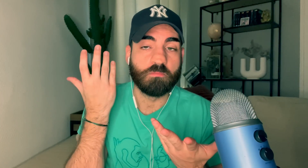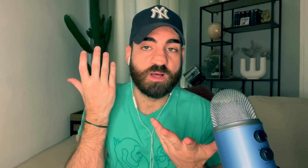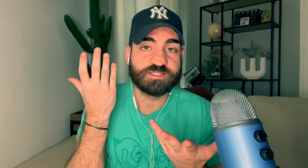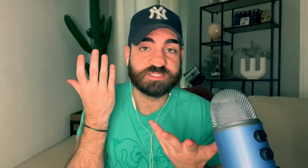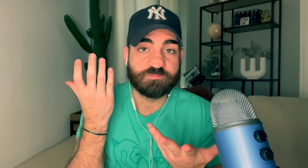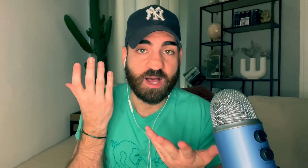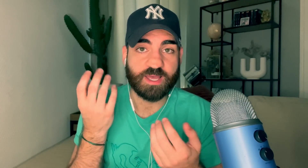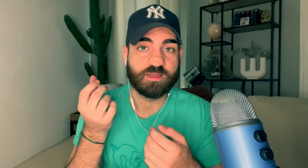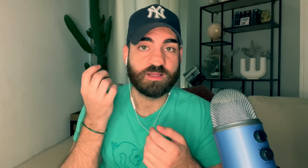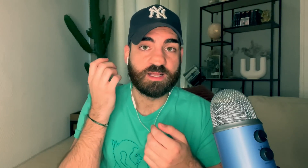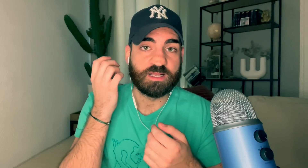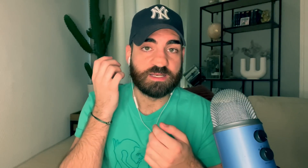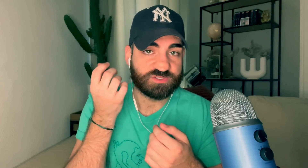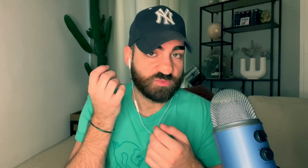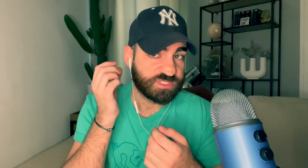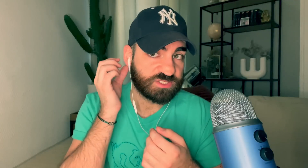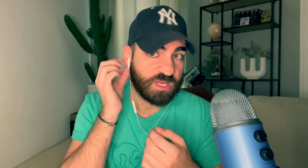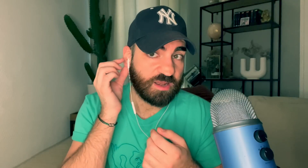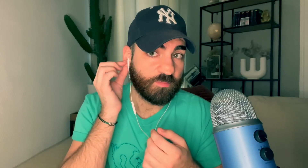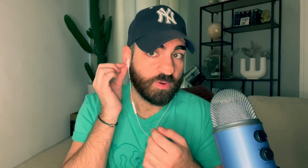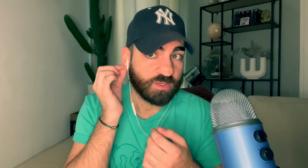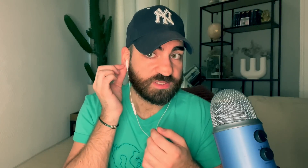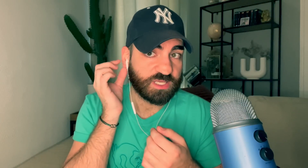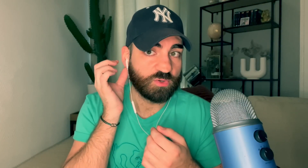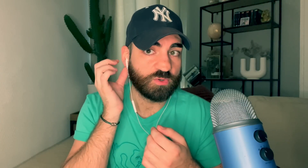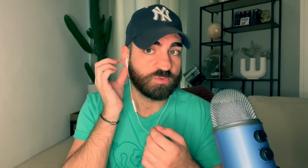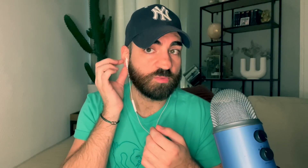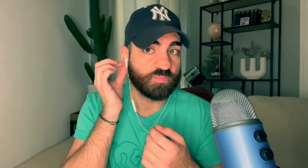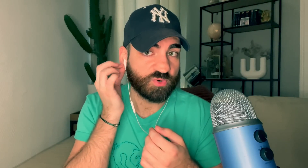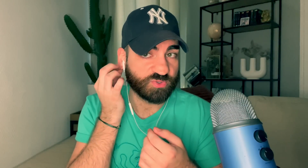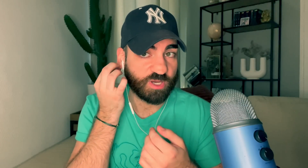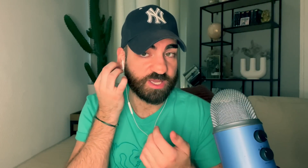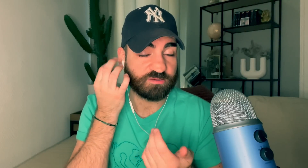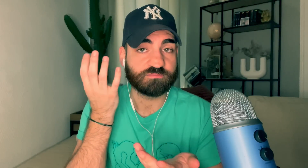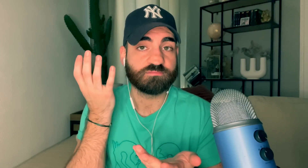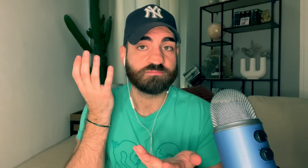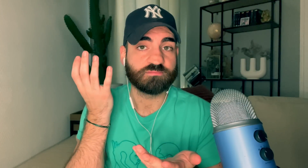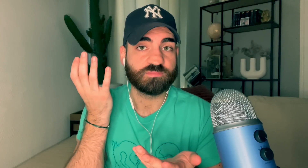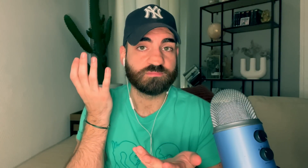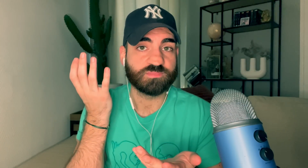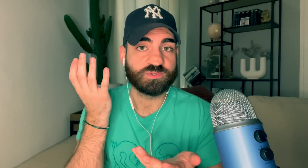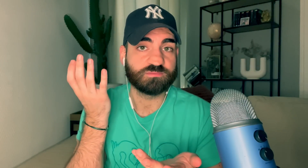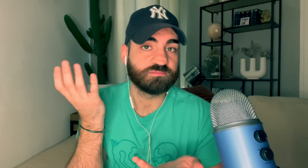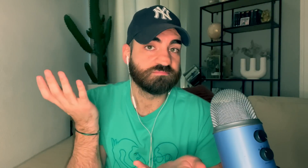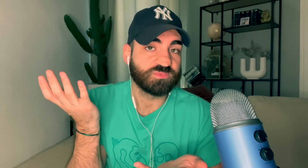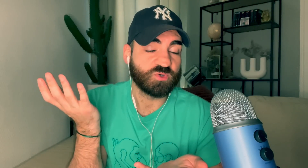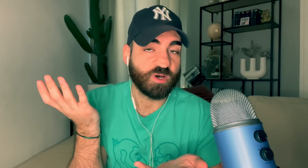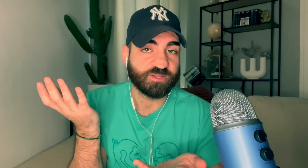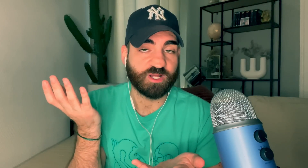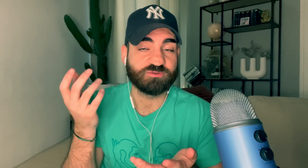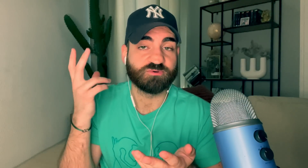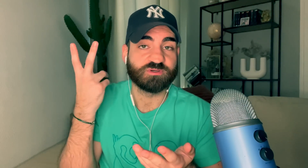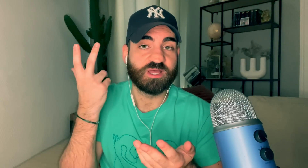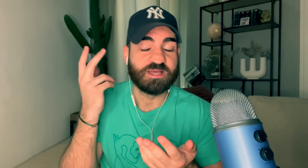à ce qui paraît, les homosexuels portaient une boucle d'oreille de l'oreille droite. Donc,